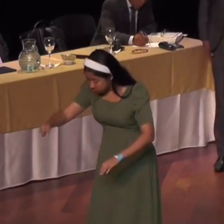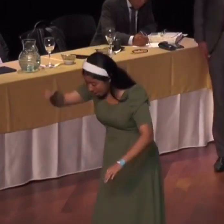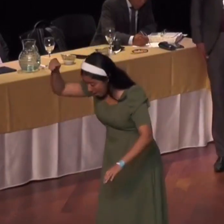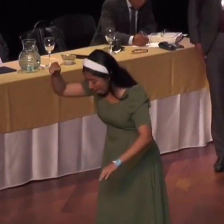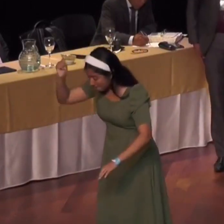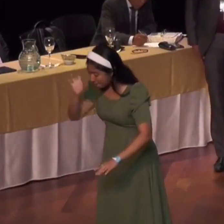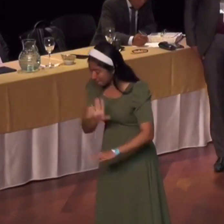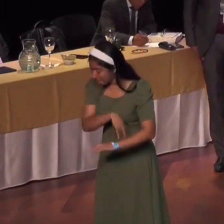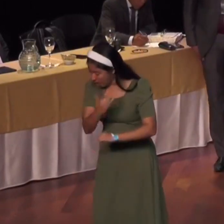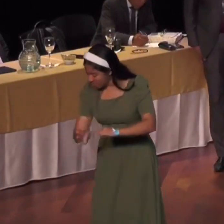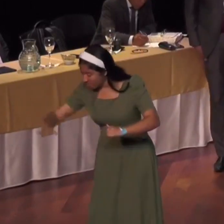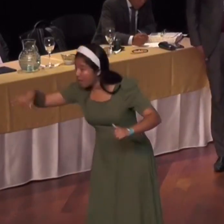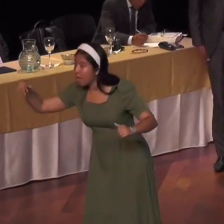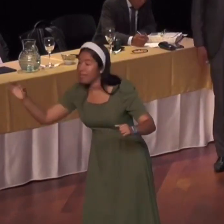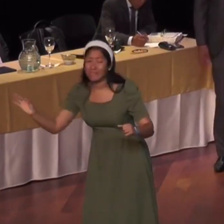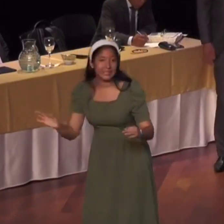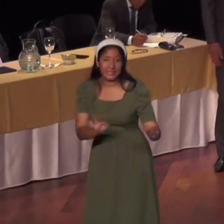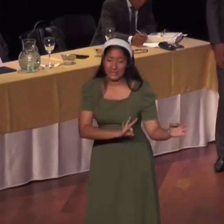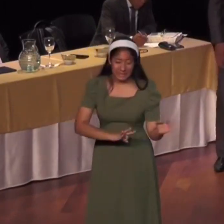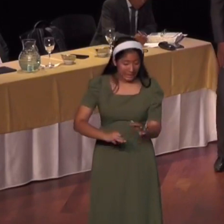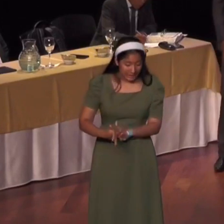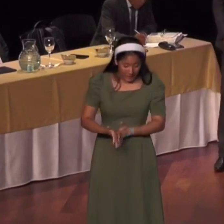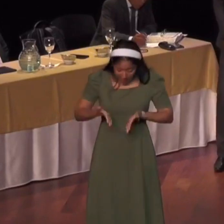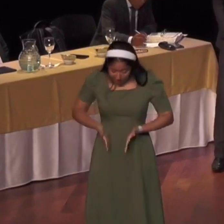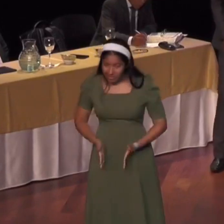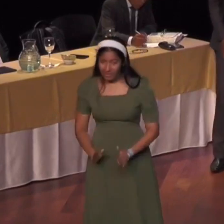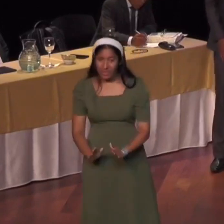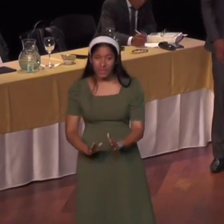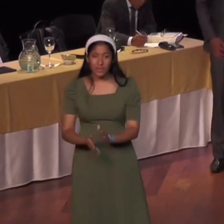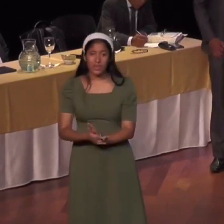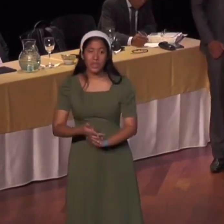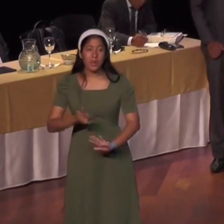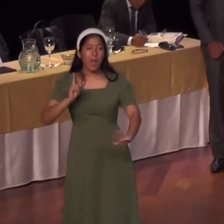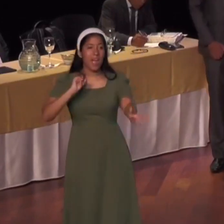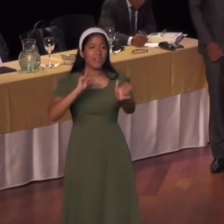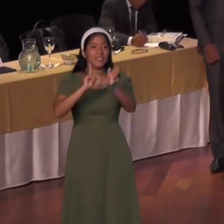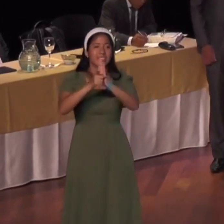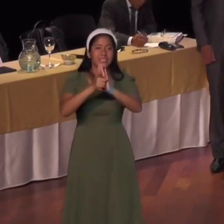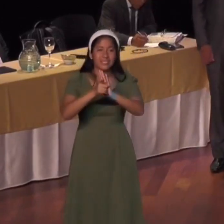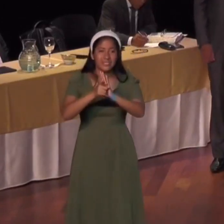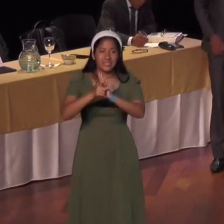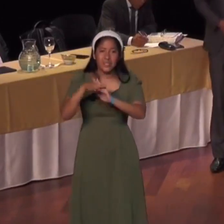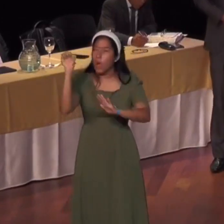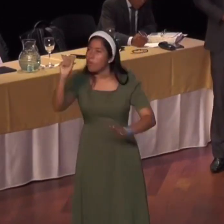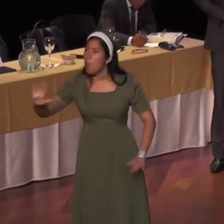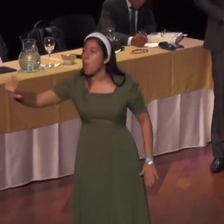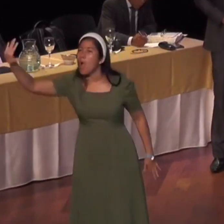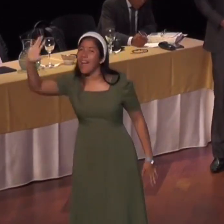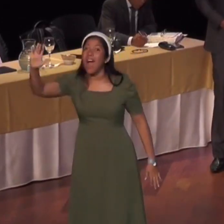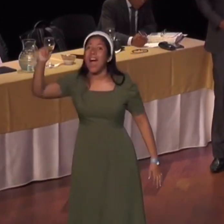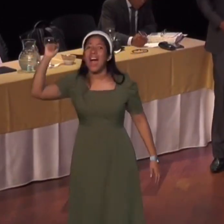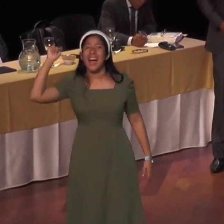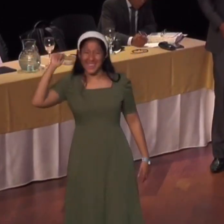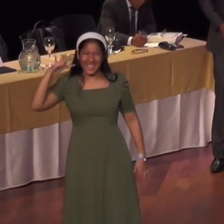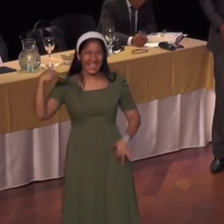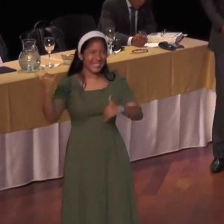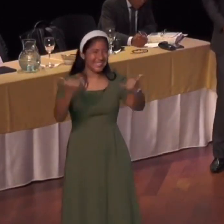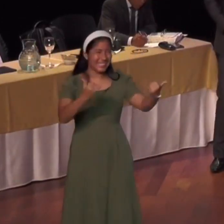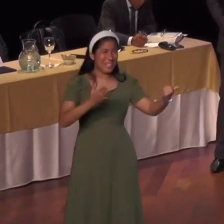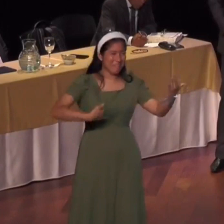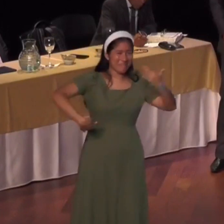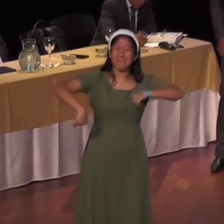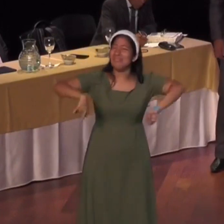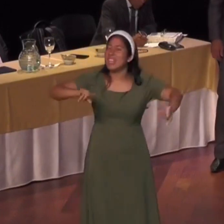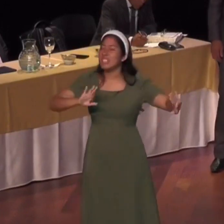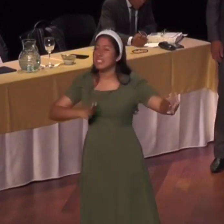me saca de allí, tú no hubieras nacido y no te hubieran mandado, Israel. Palabras textuales. Quizás hay alguien aquí que se está ahogando en